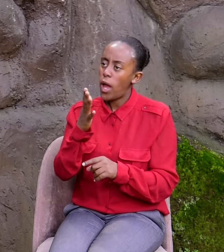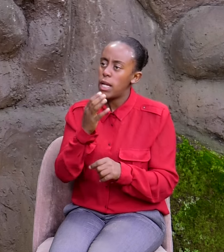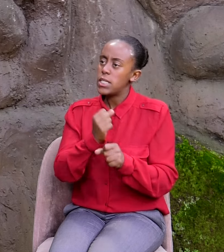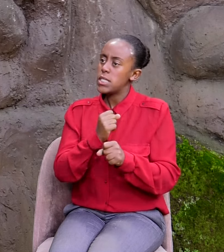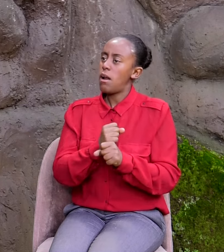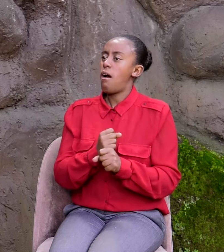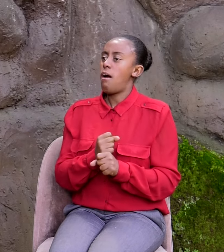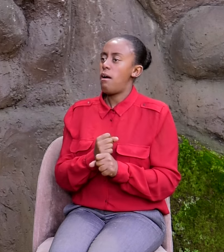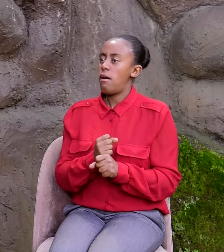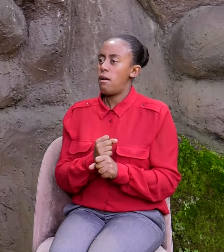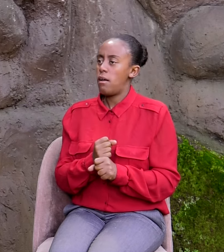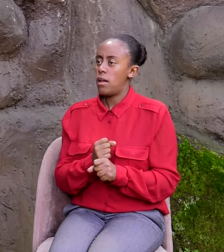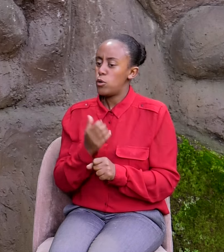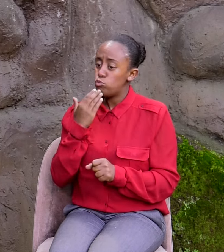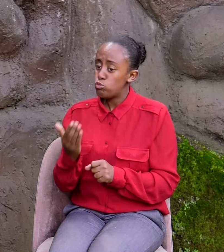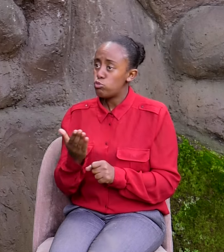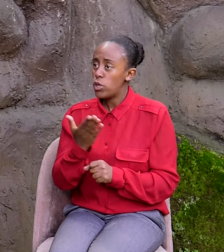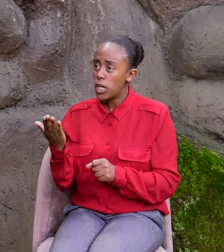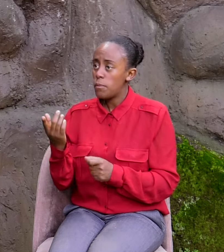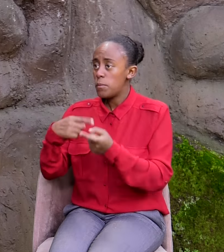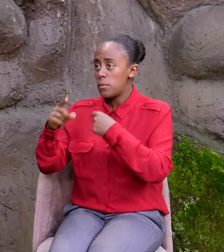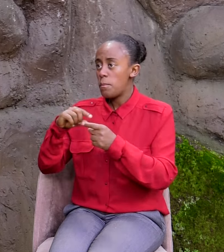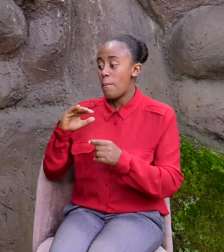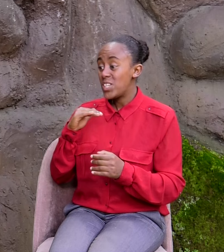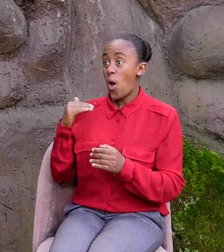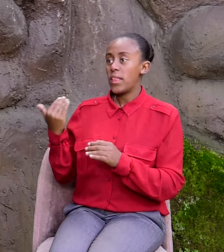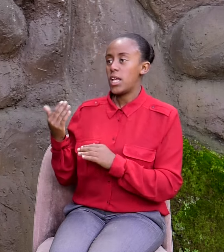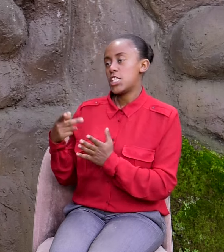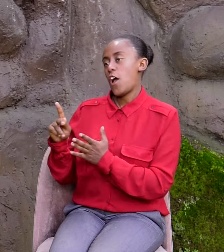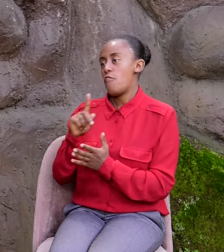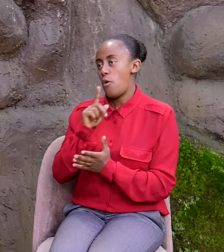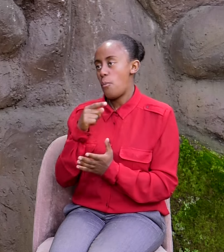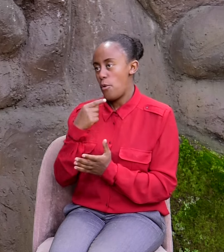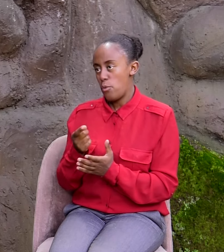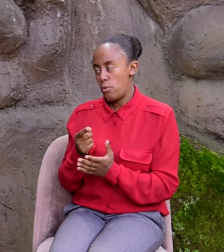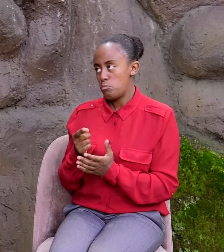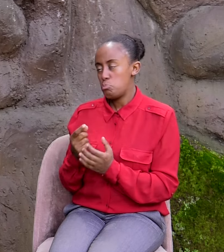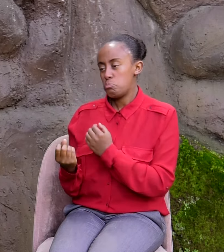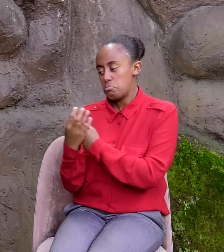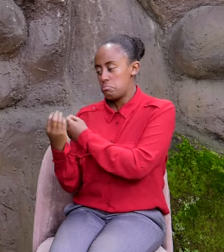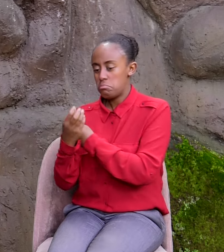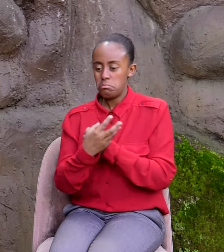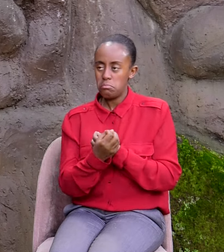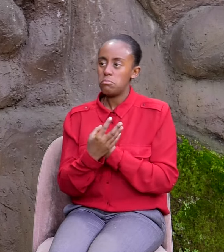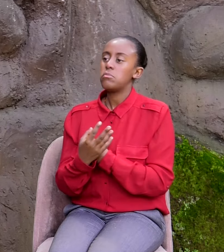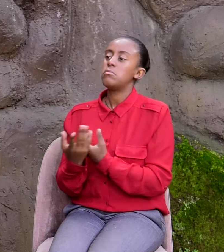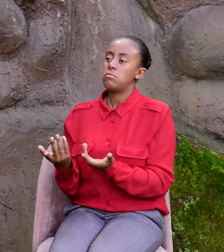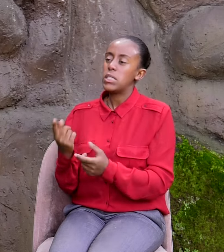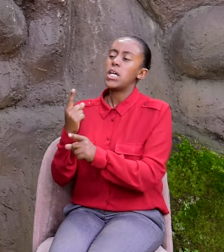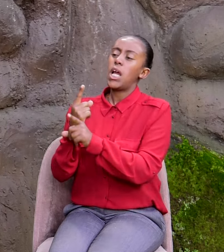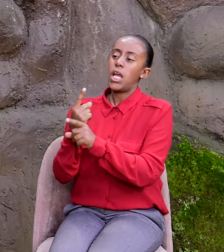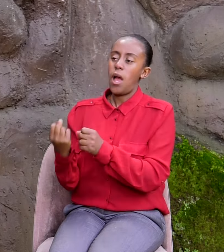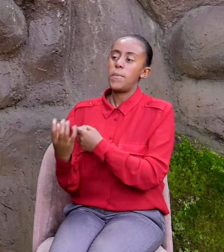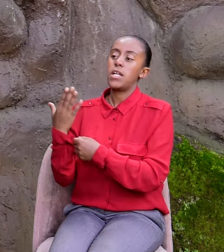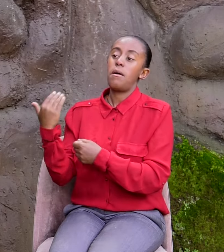ስራ፣ ጥሩ ነገር የሚመጣው መስዋዕትነት ስትከፍል ነው አይነት ምክሮች መጡ ማለት ነው። ትክክለኛ ምክር